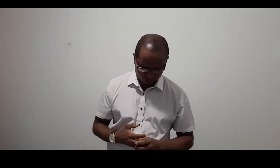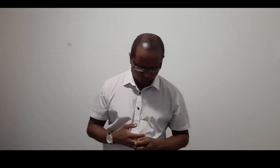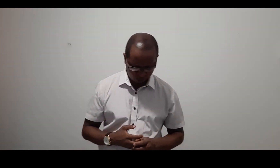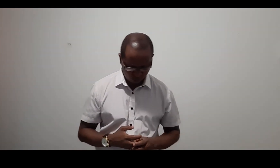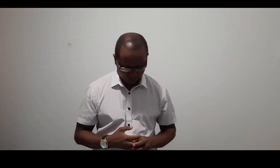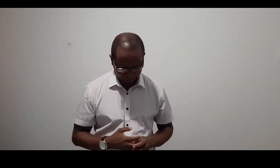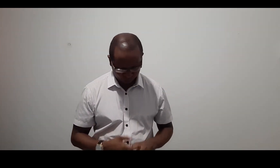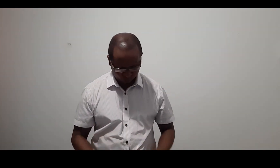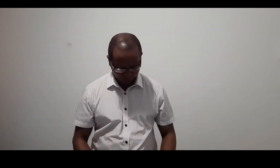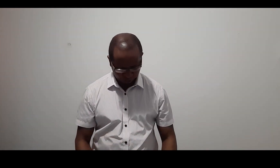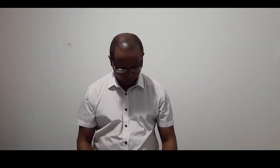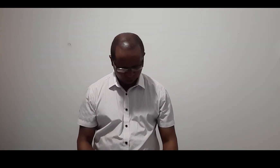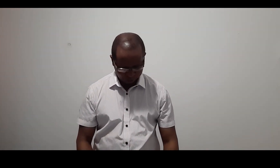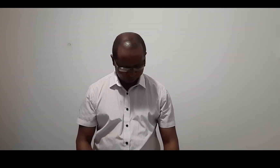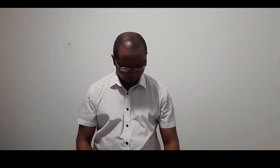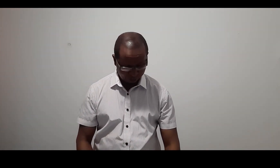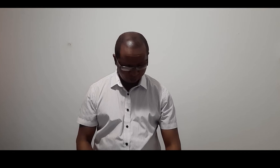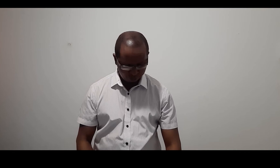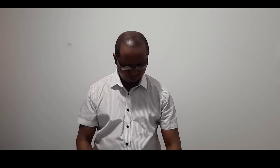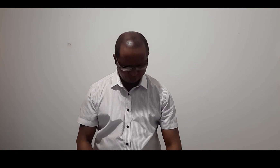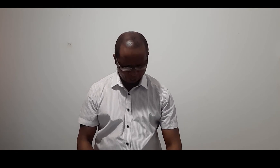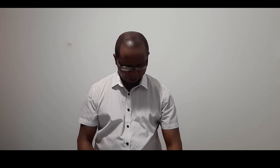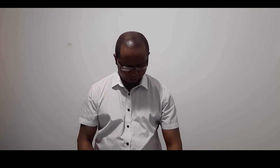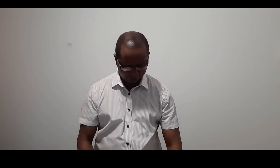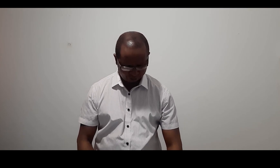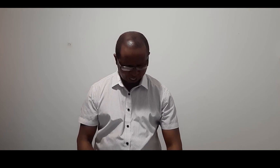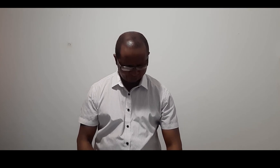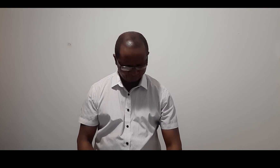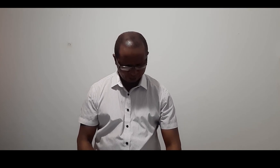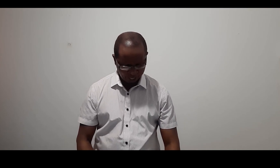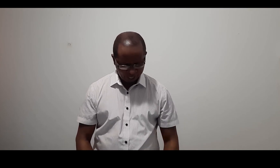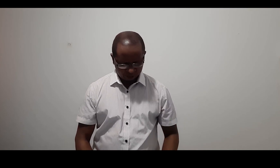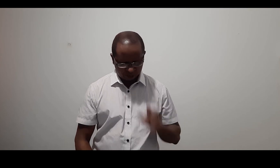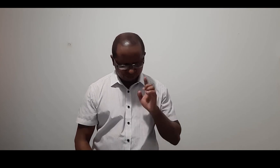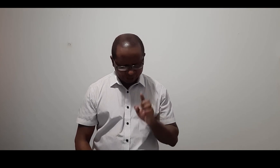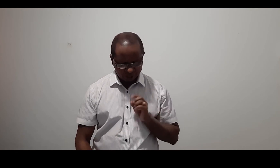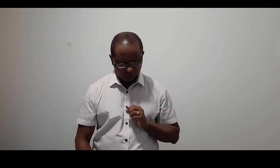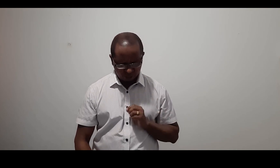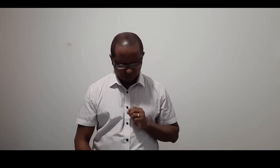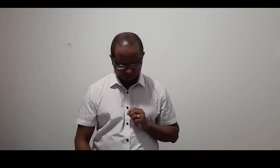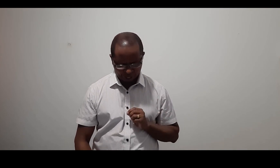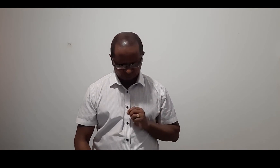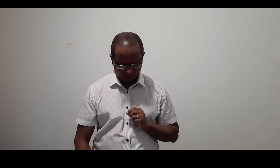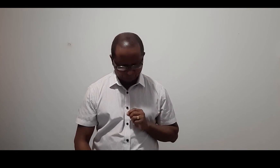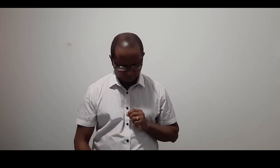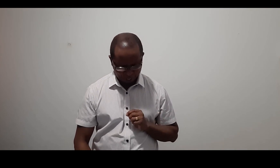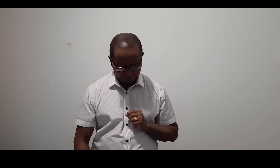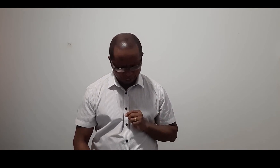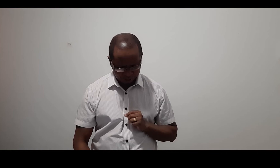korintiana voalohany toko fahatelo ny andiny faina ambony folo manazavo zany: sy fantatrareo va fa tempolin'andriamanitra